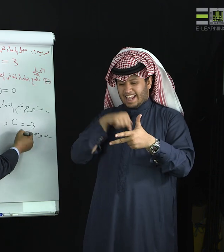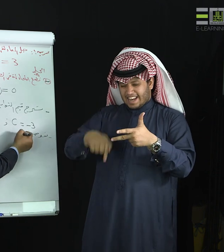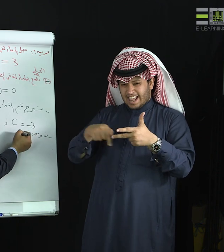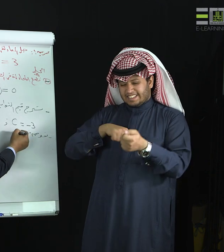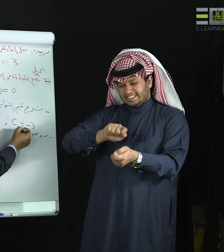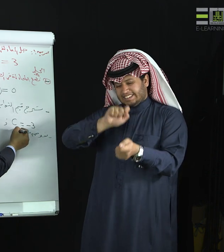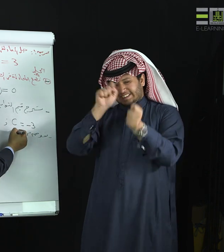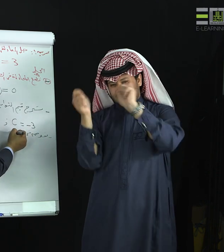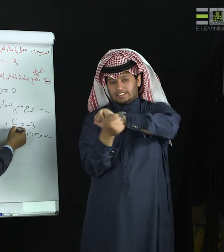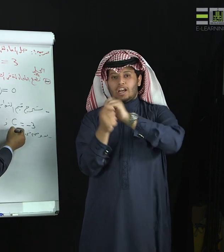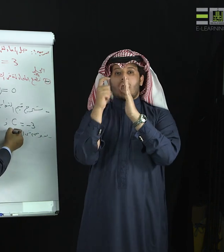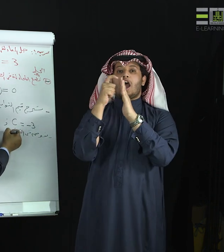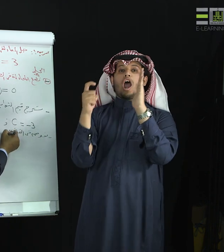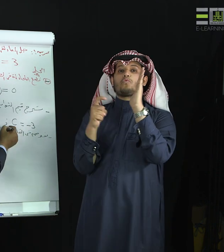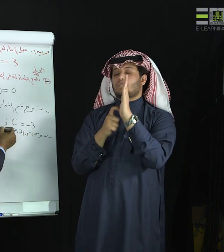في القانون